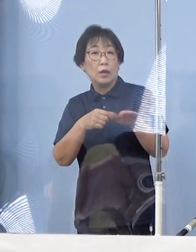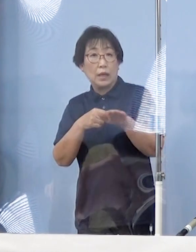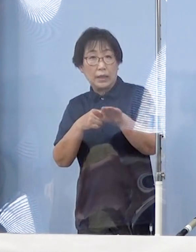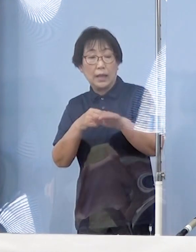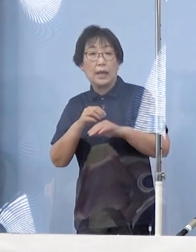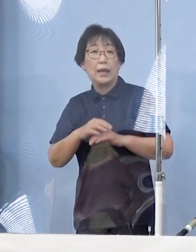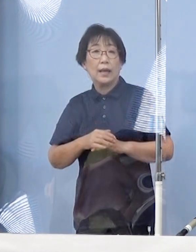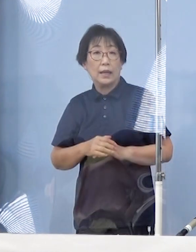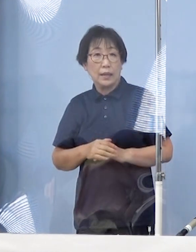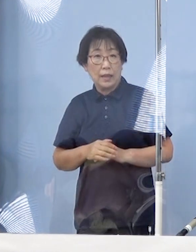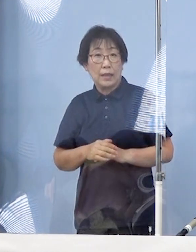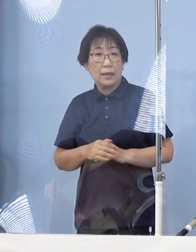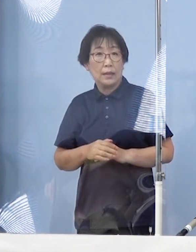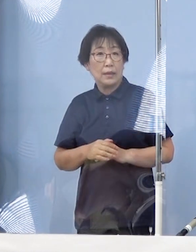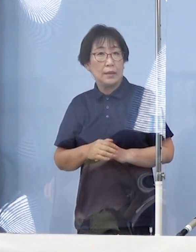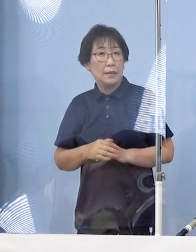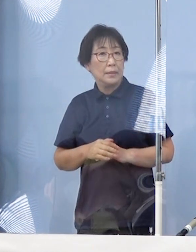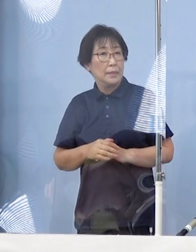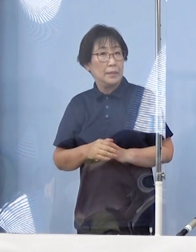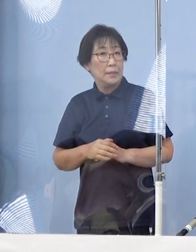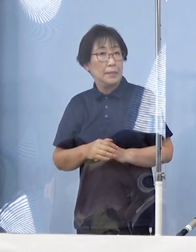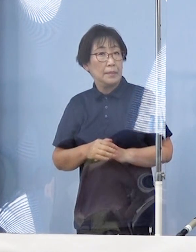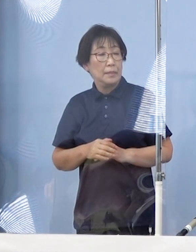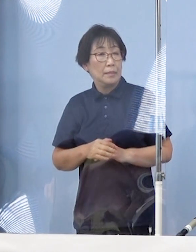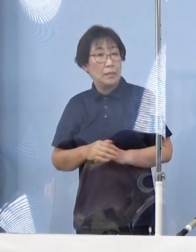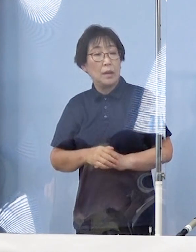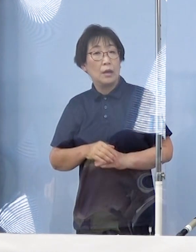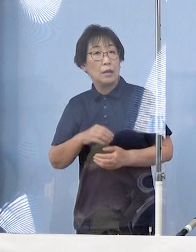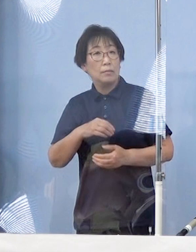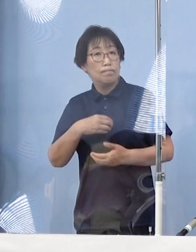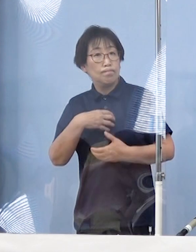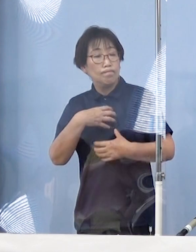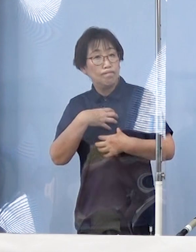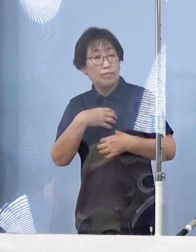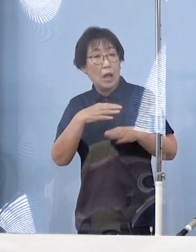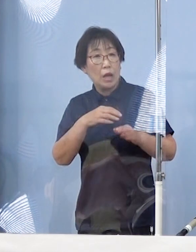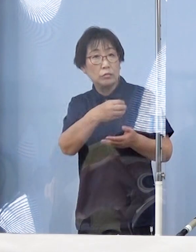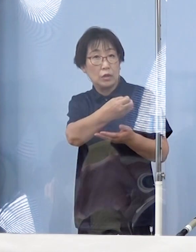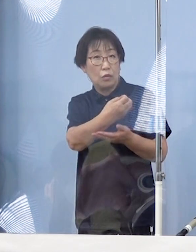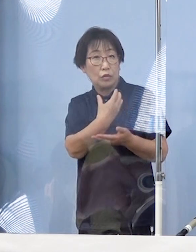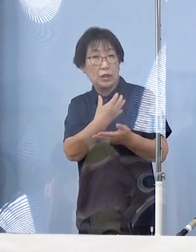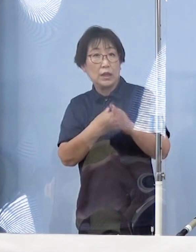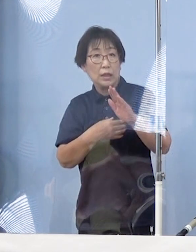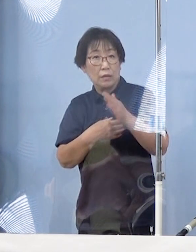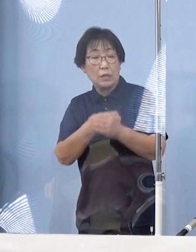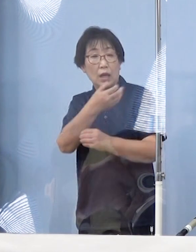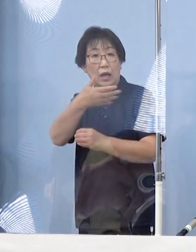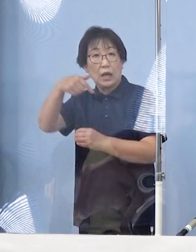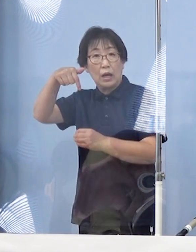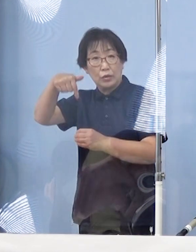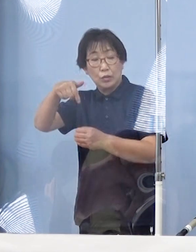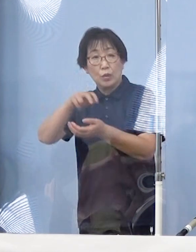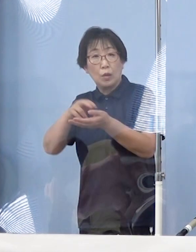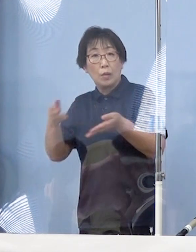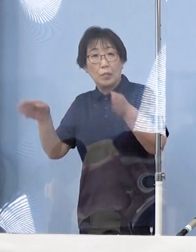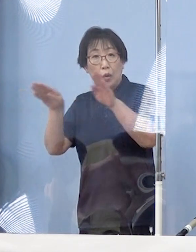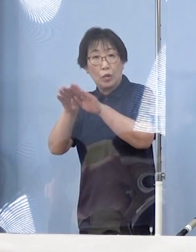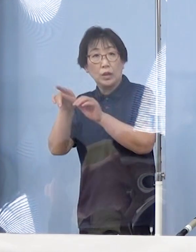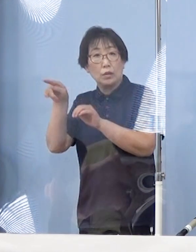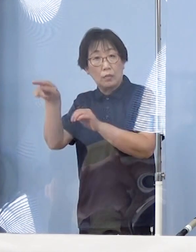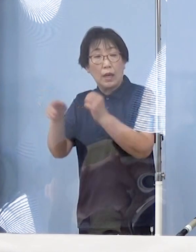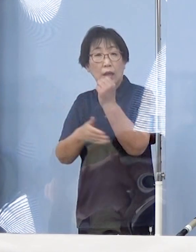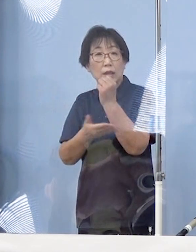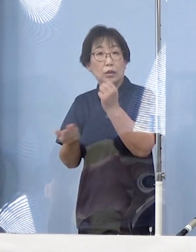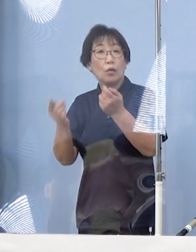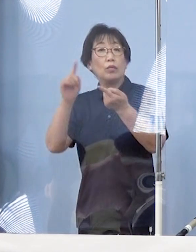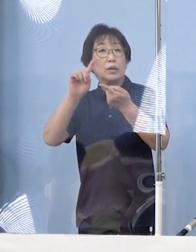なことを、はい、第4課の時におっしゃってたんですけども、はい、基本的に海軍病院、あの旧海軍病院は、はい、あの